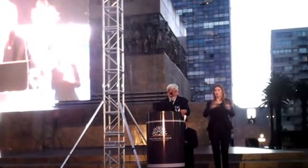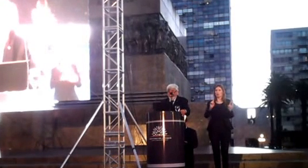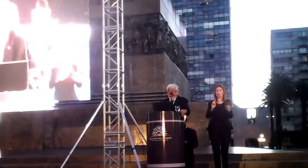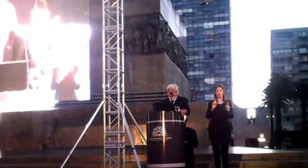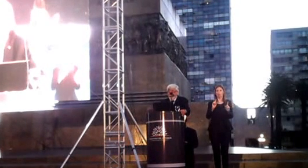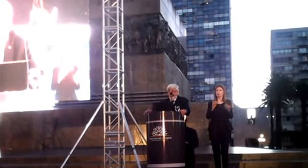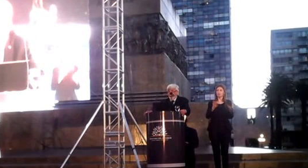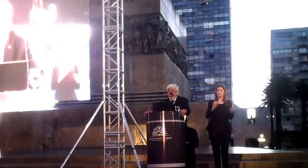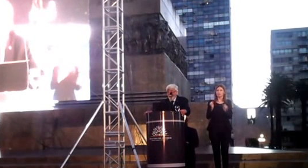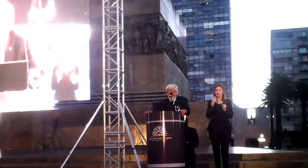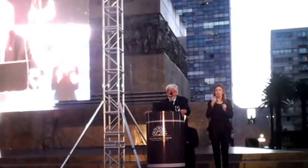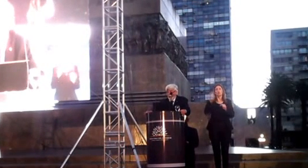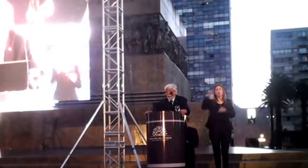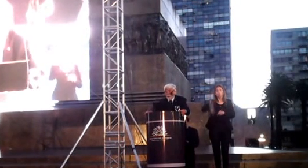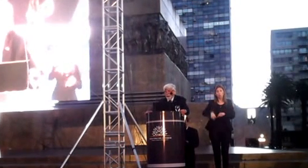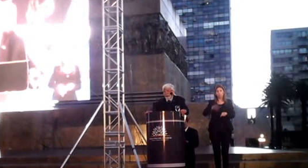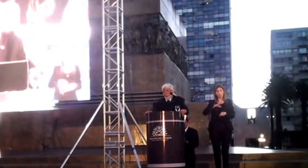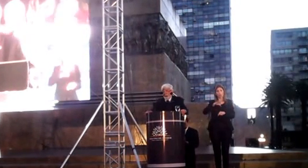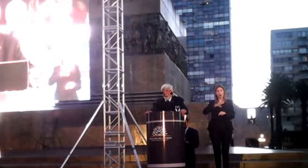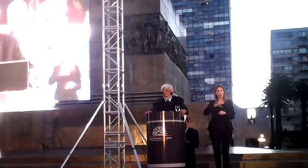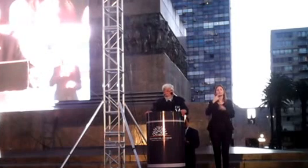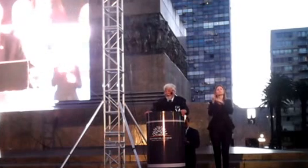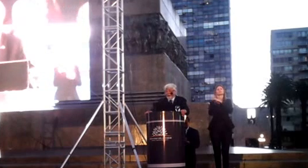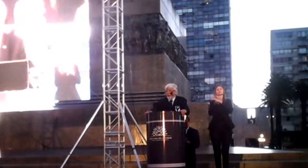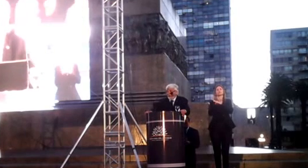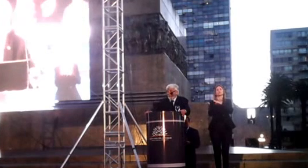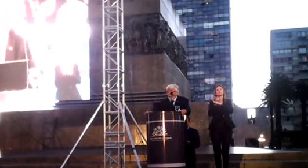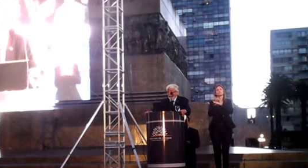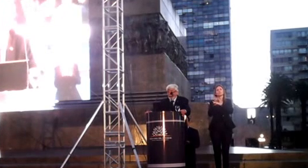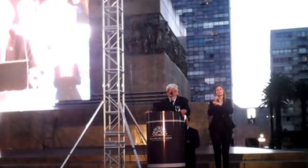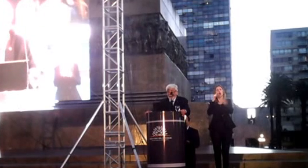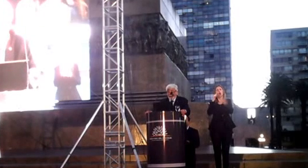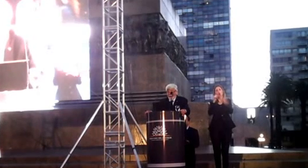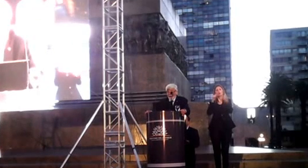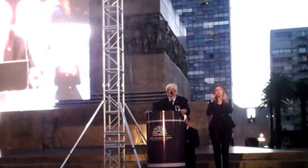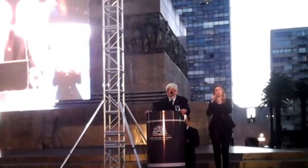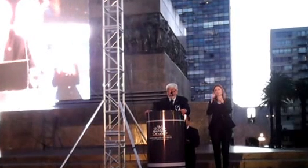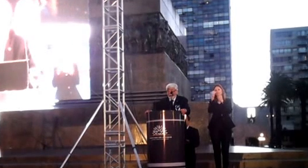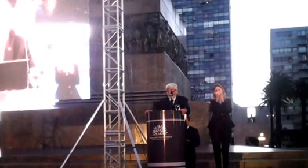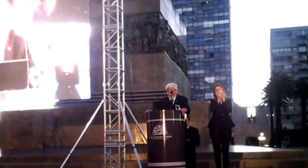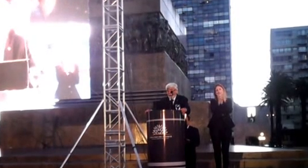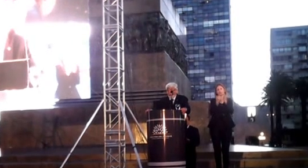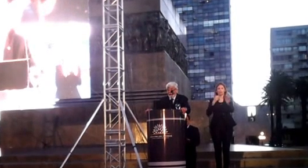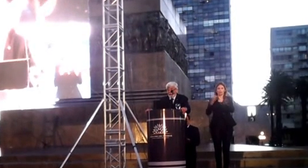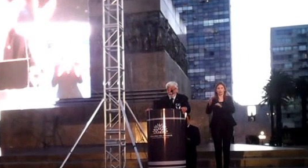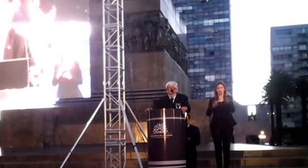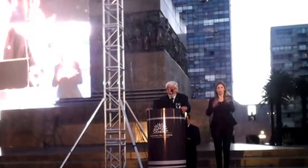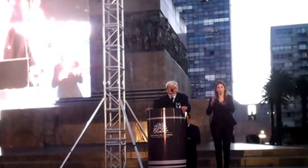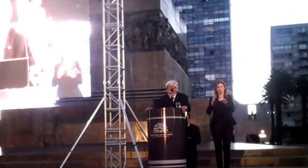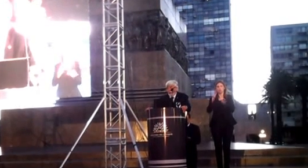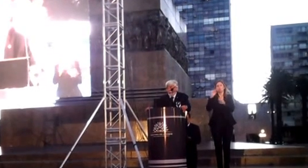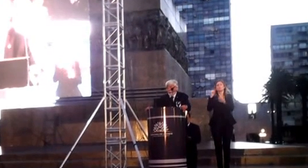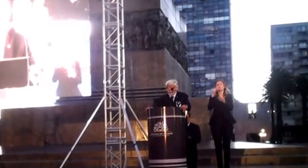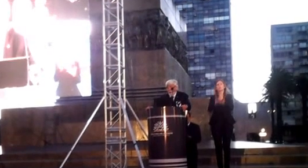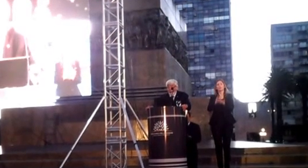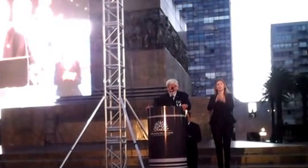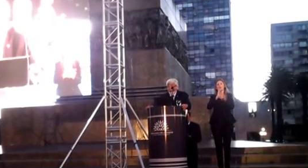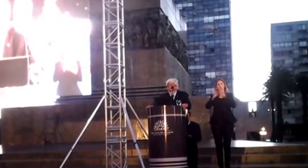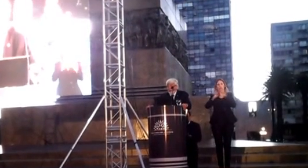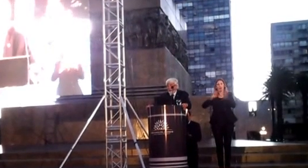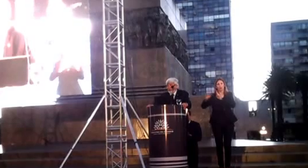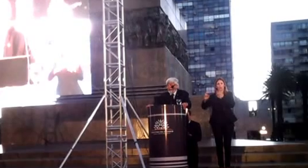Podemos decir que hoy contamos con una institución que tiene metas y objetivos estratégicos, que se propone resultados.